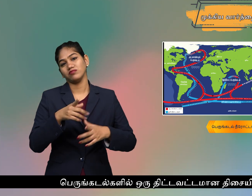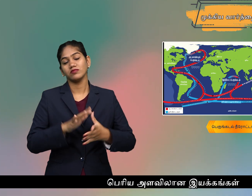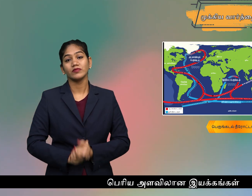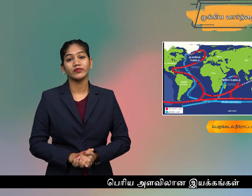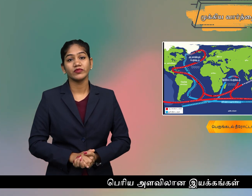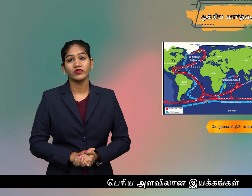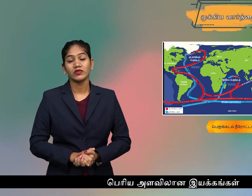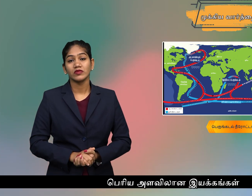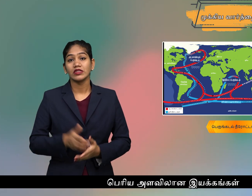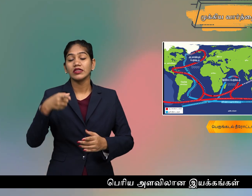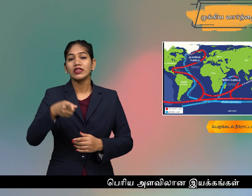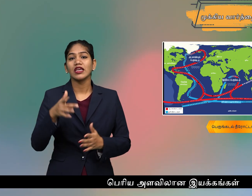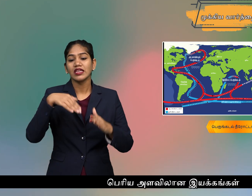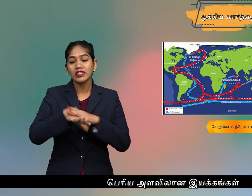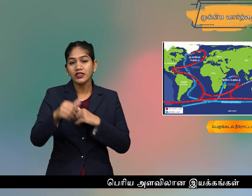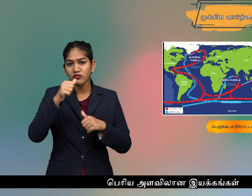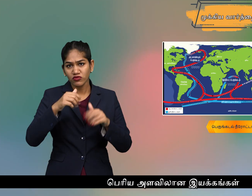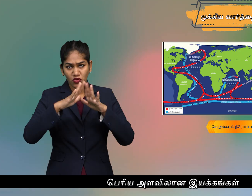பெரிய அளவிலான இயக்கங்கள்.